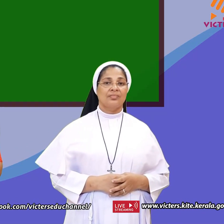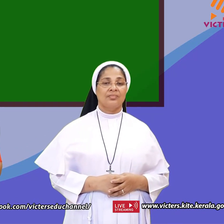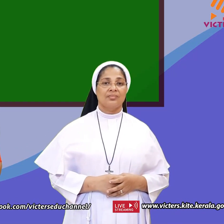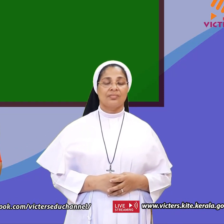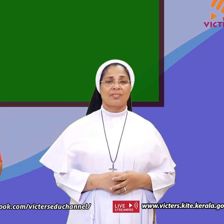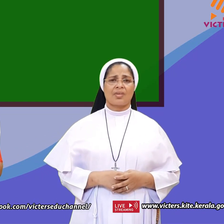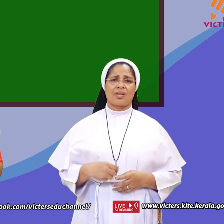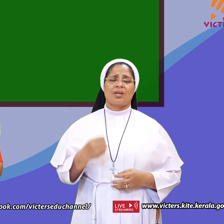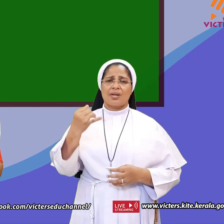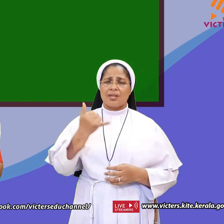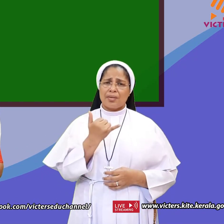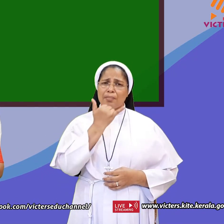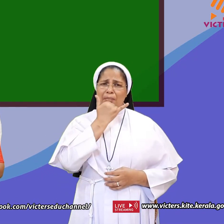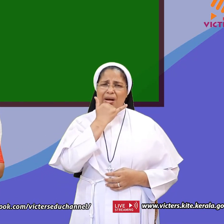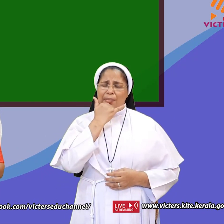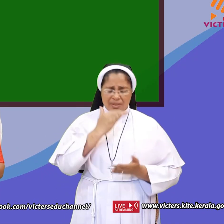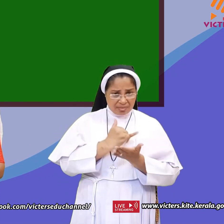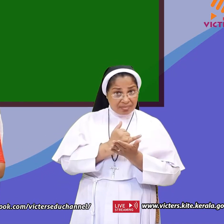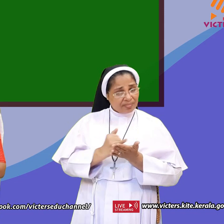പാപത്തെ വെറുക്കുക,